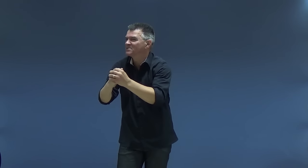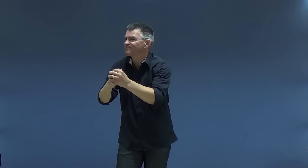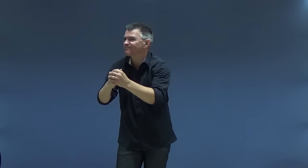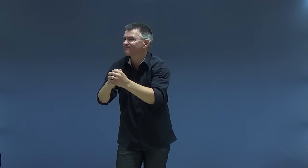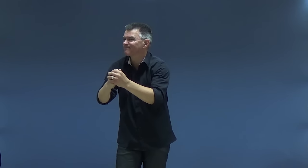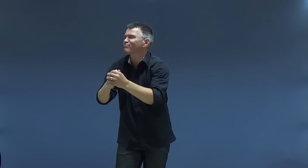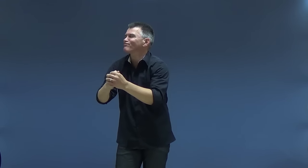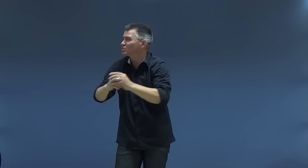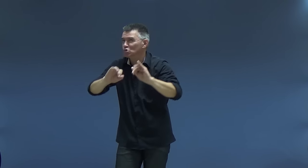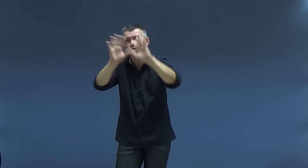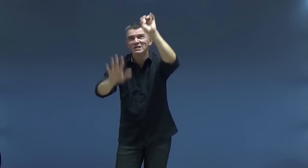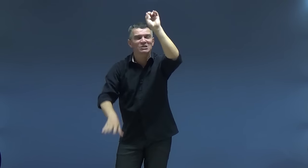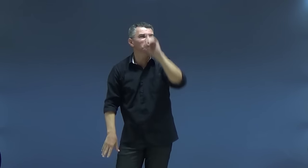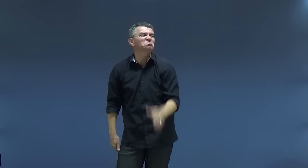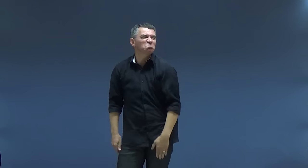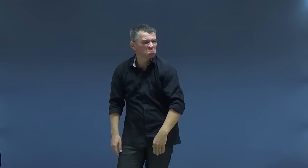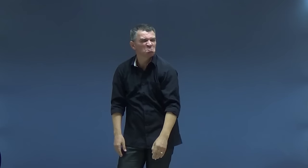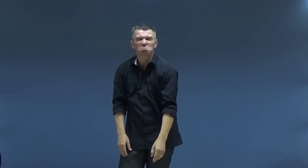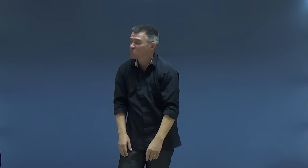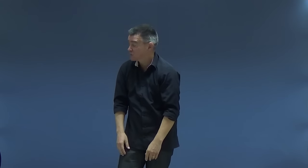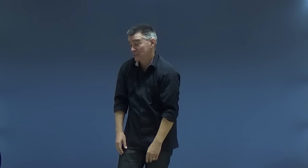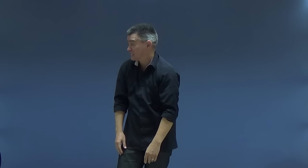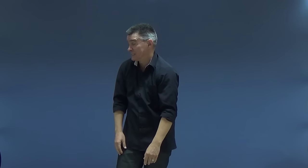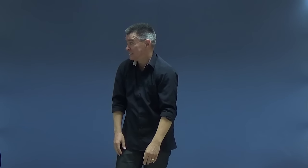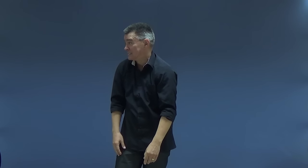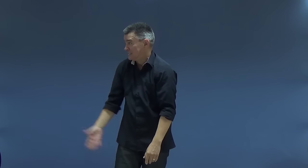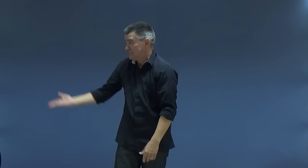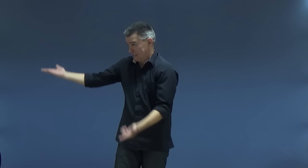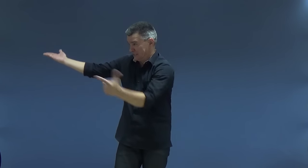Amém? Glória a Deus. Nossa.